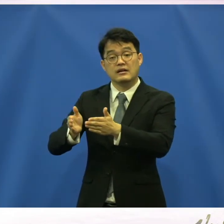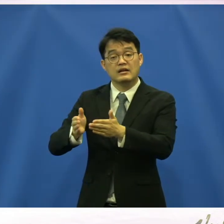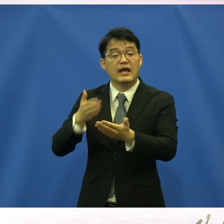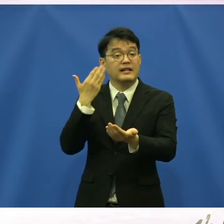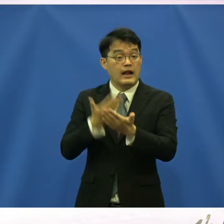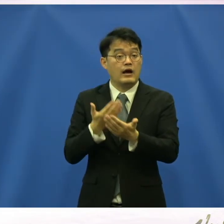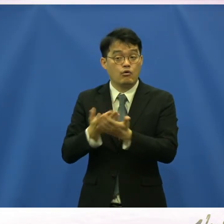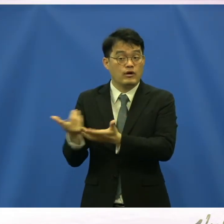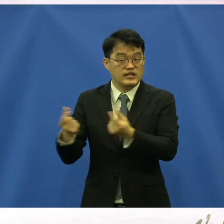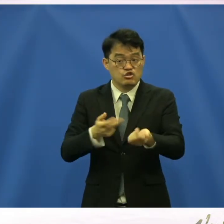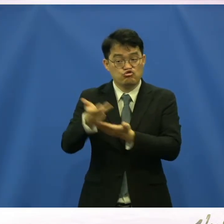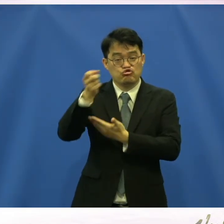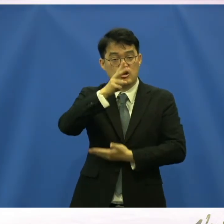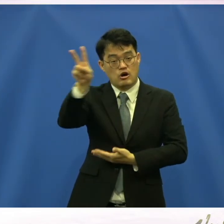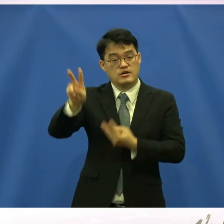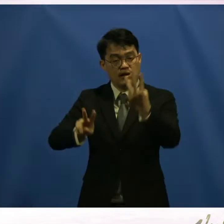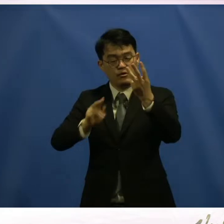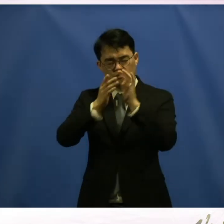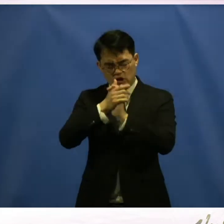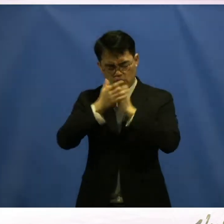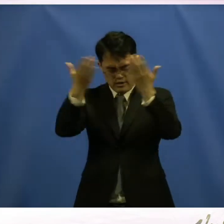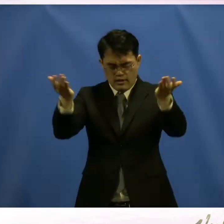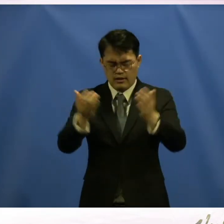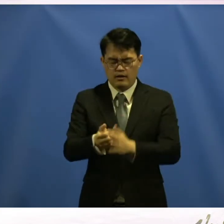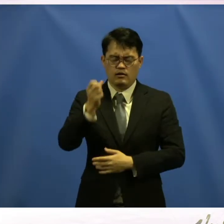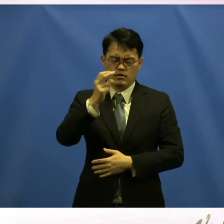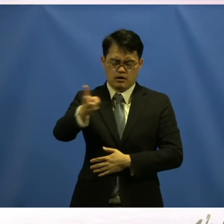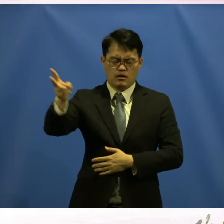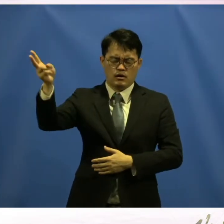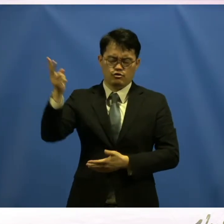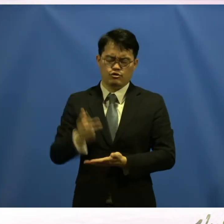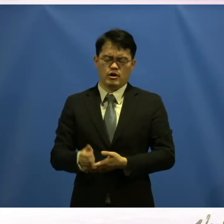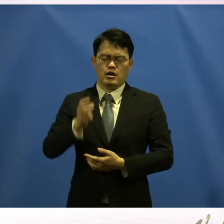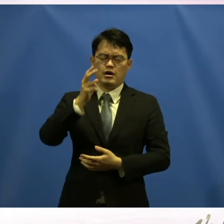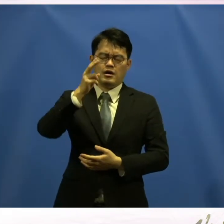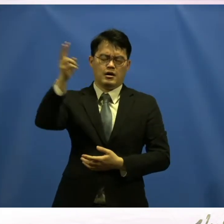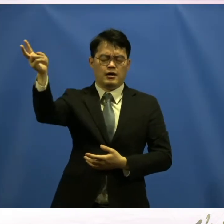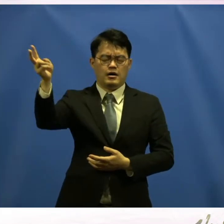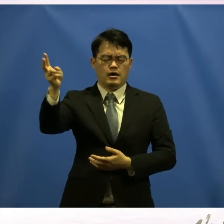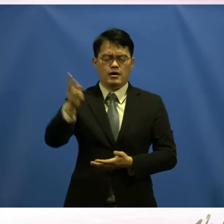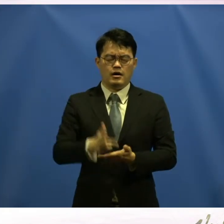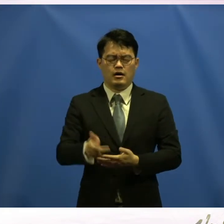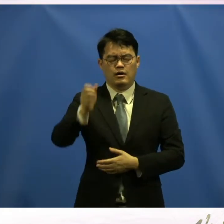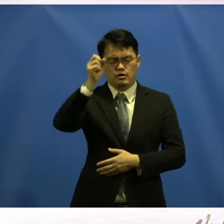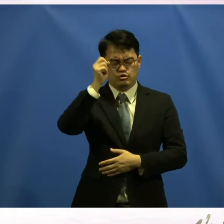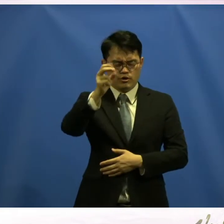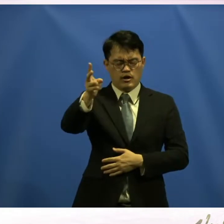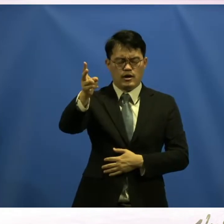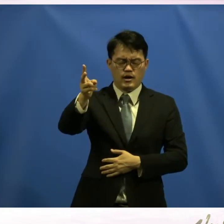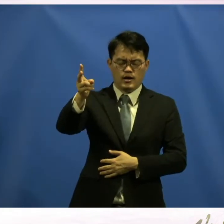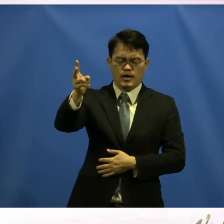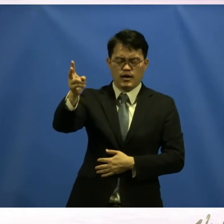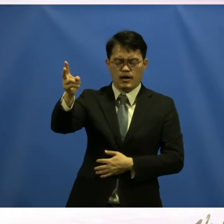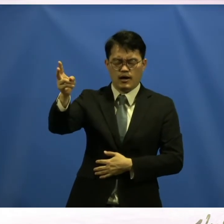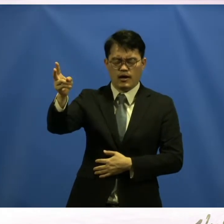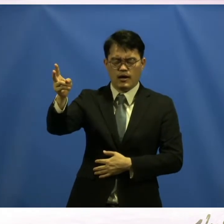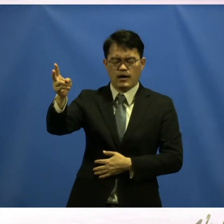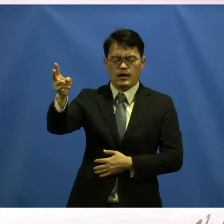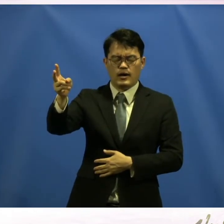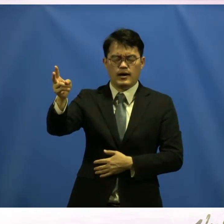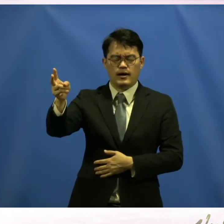지고 기도합니다. 주여! 주여! 주여!